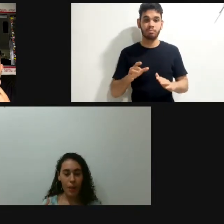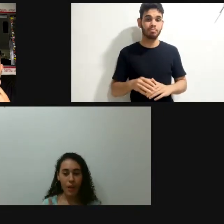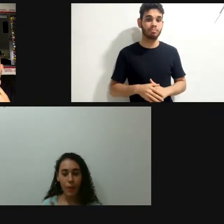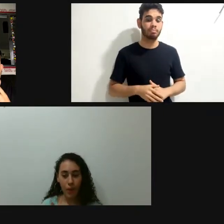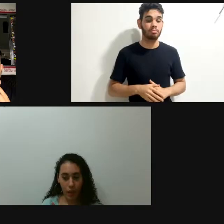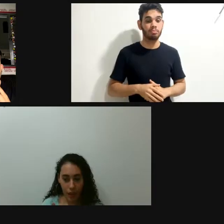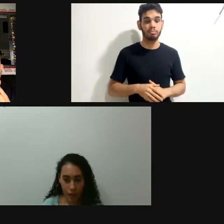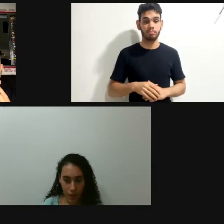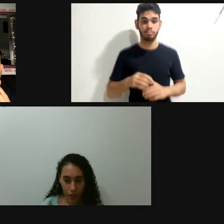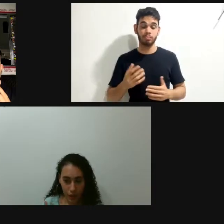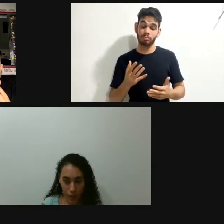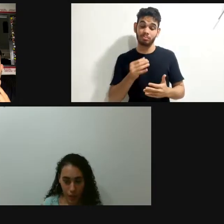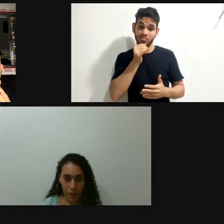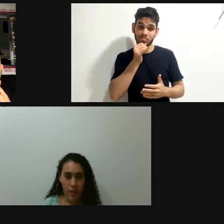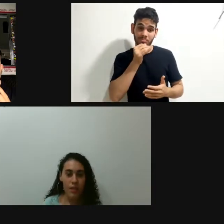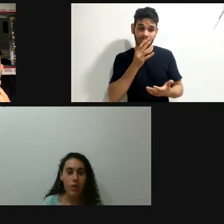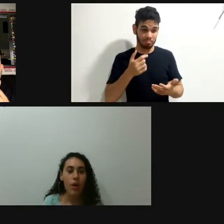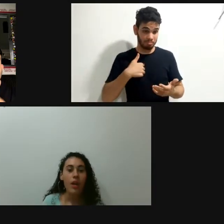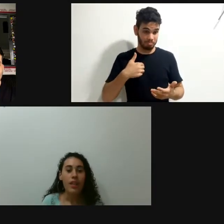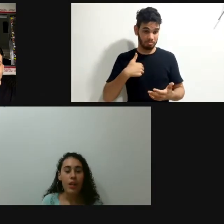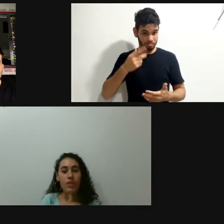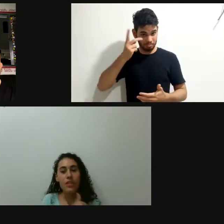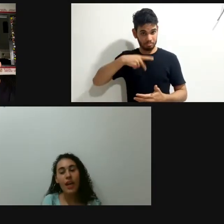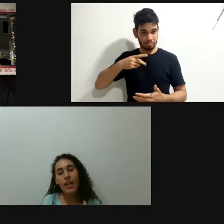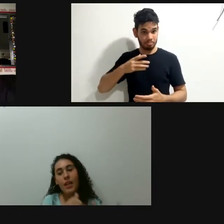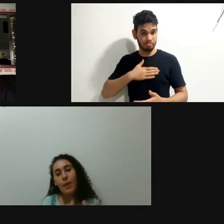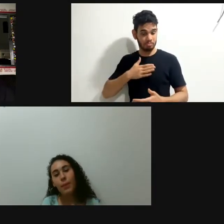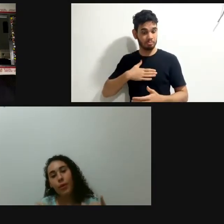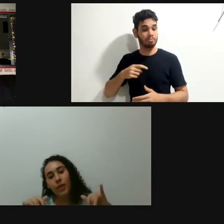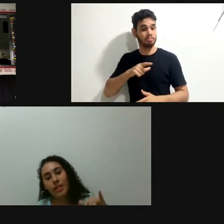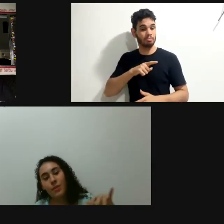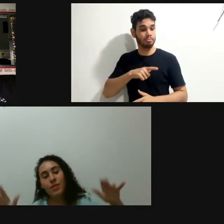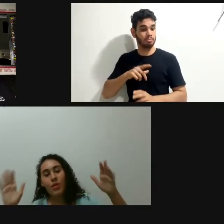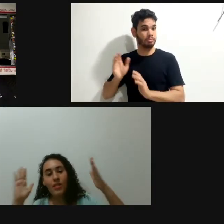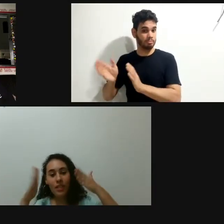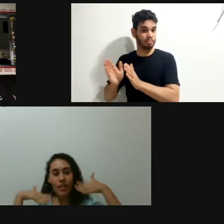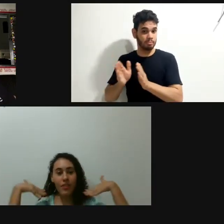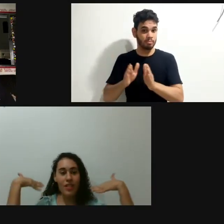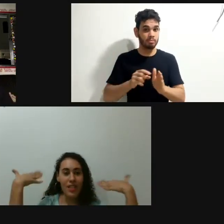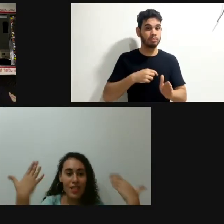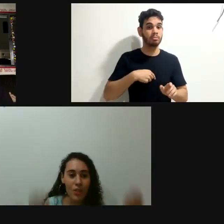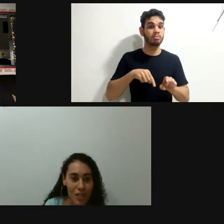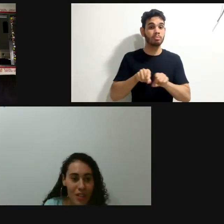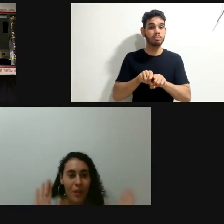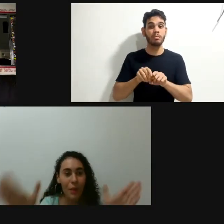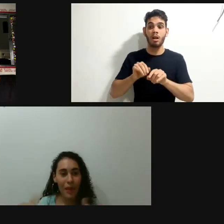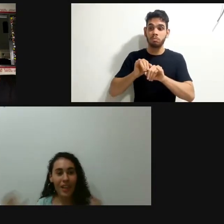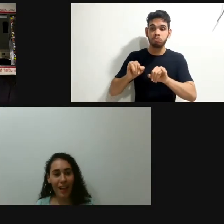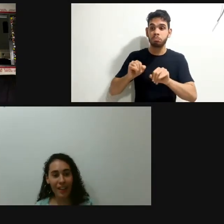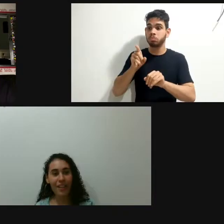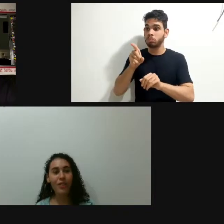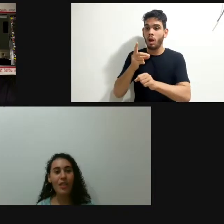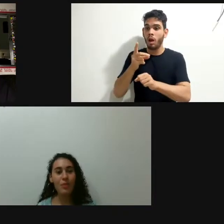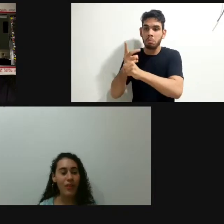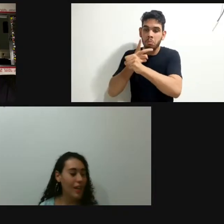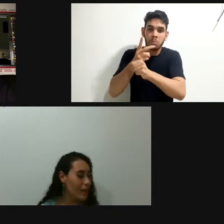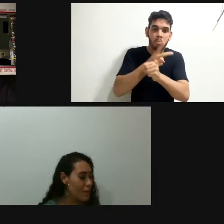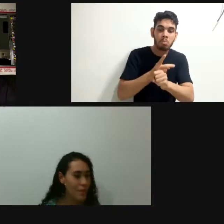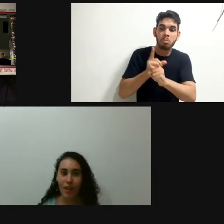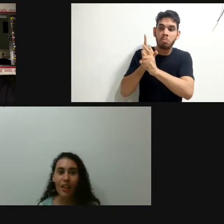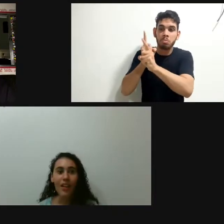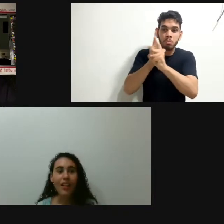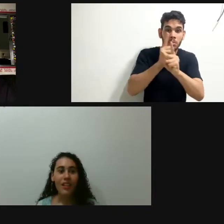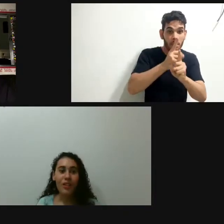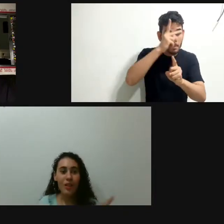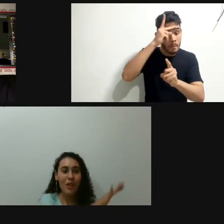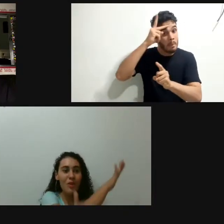tenho tenho minha programação, que é o de sair para procurar as pessoas que têm deficiência auditiva para pregar, né? No caso, para falar da